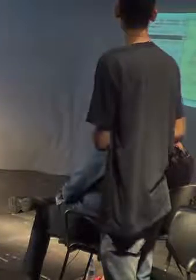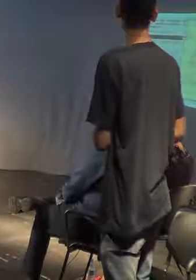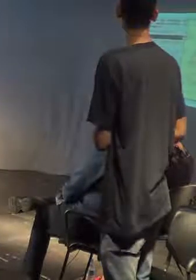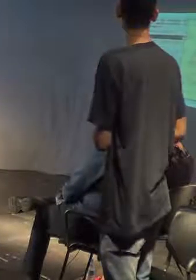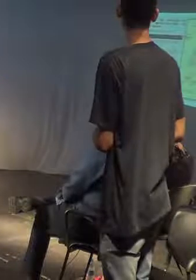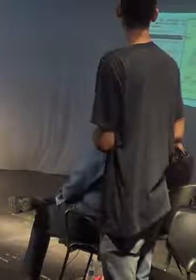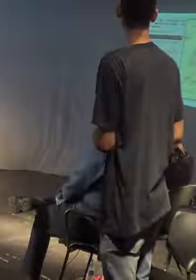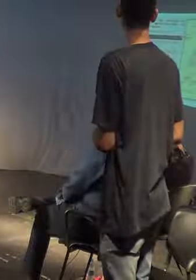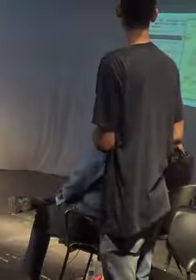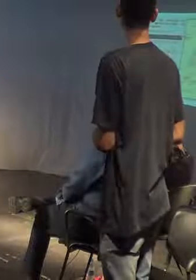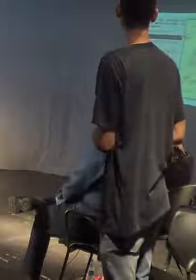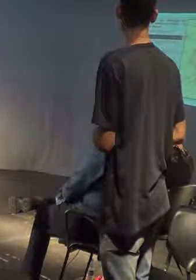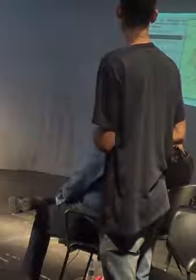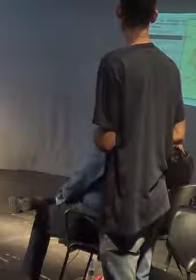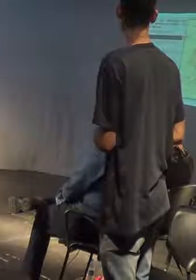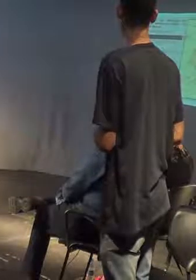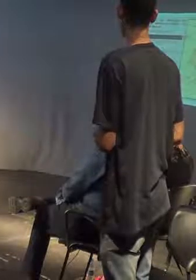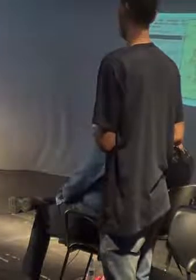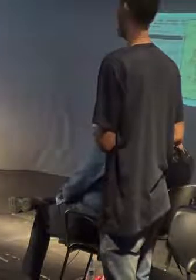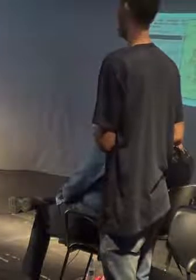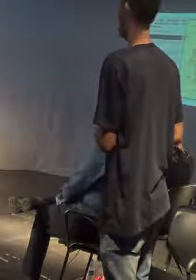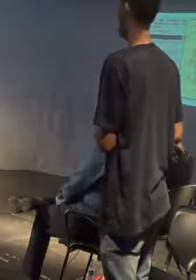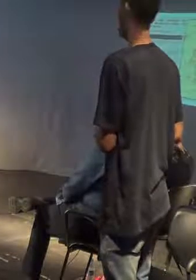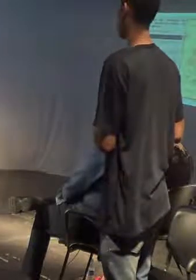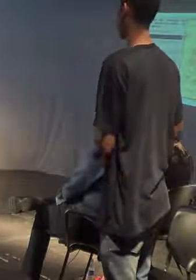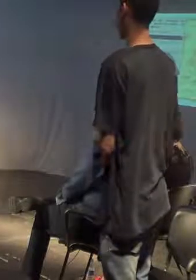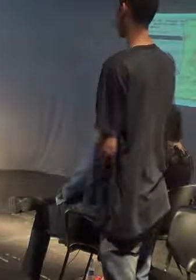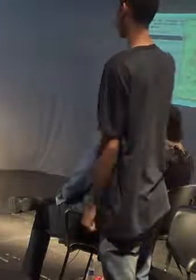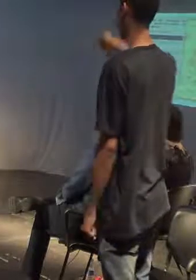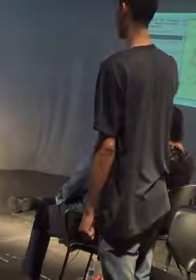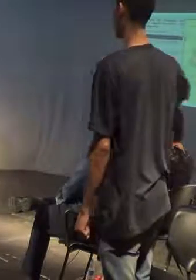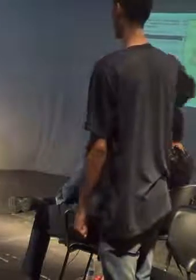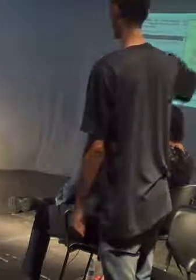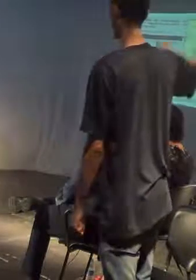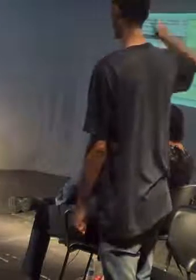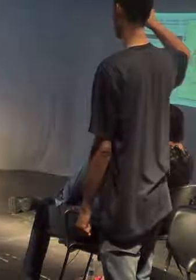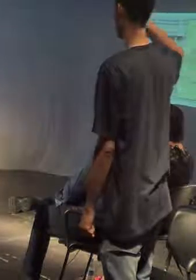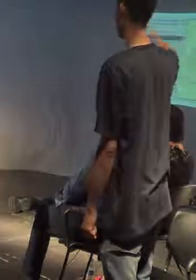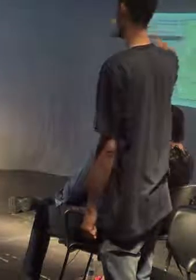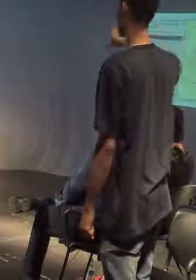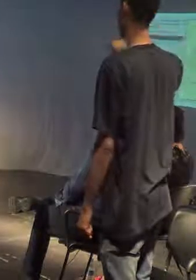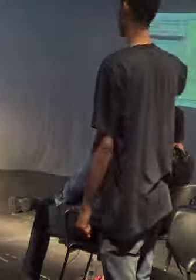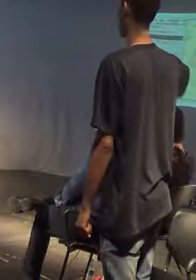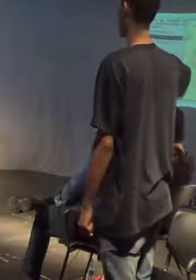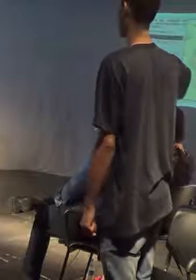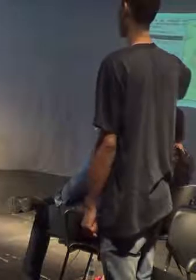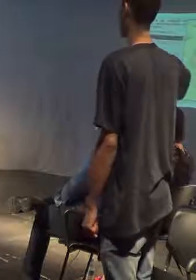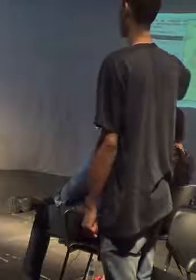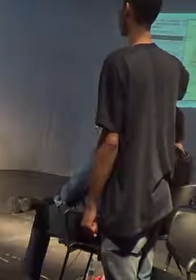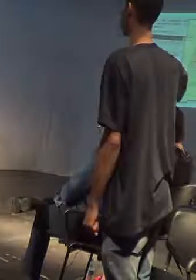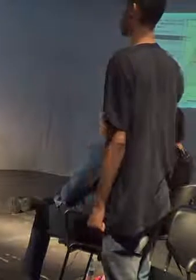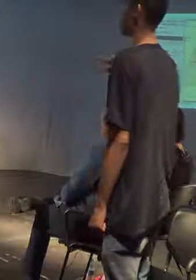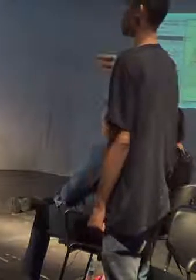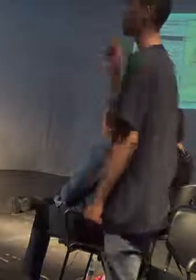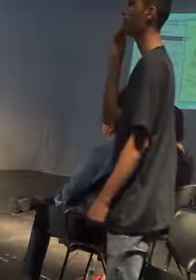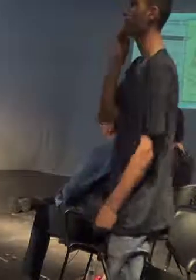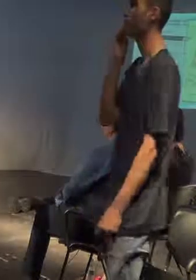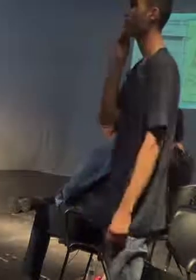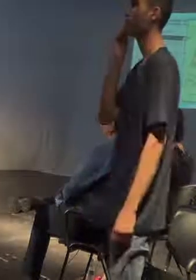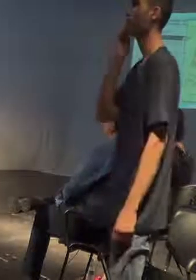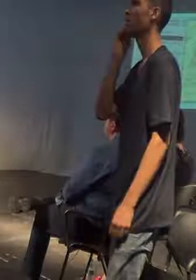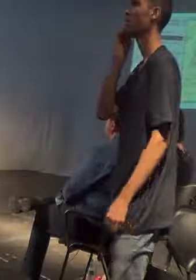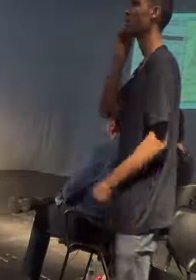Guararema, né? Então, aqui há uma possibilidade maior de você daqui a 50 anos, 60 anos, 100